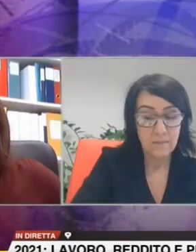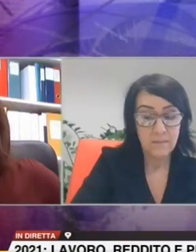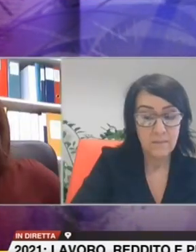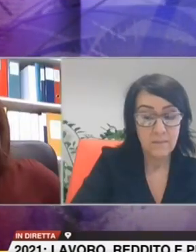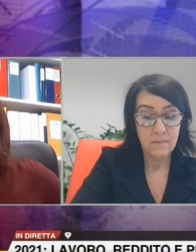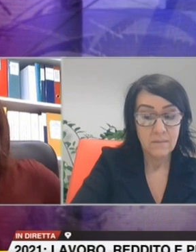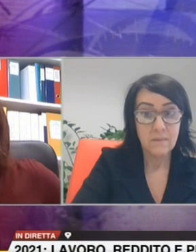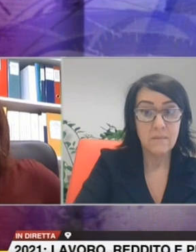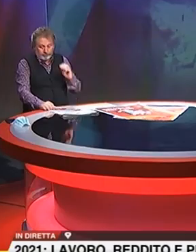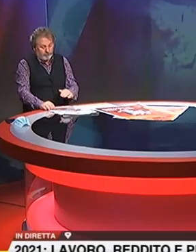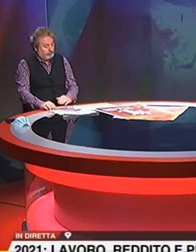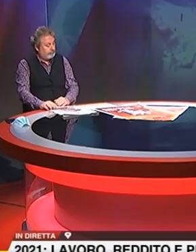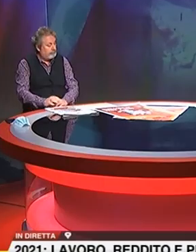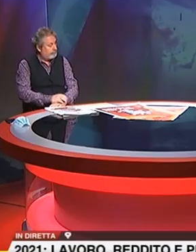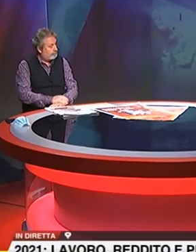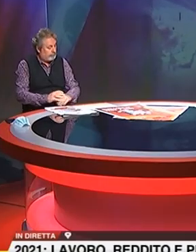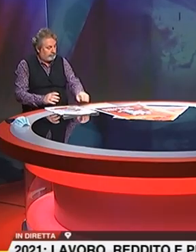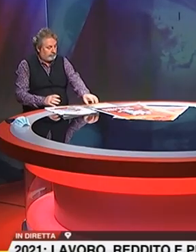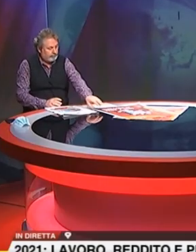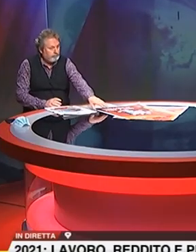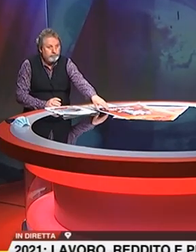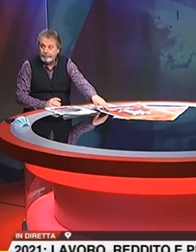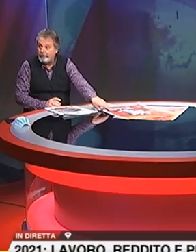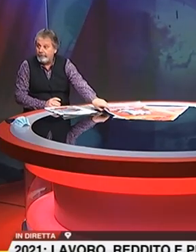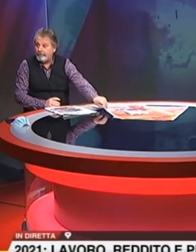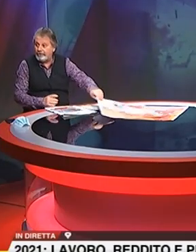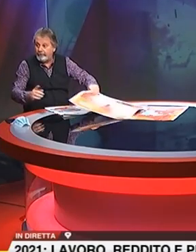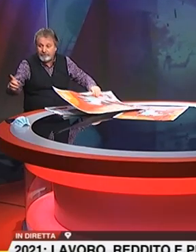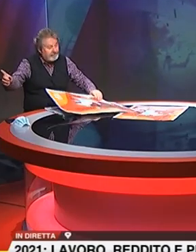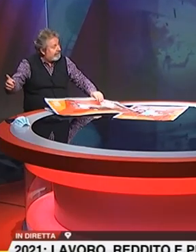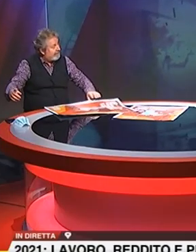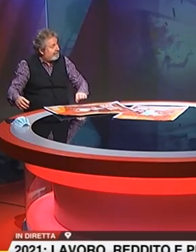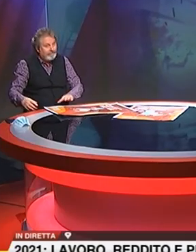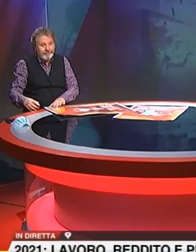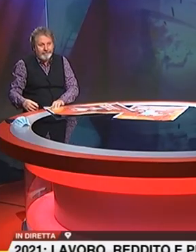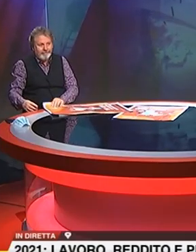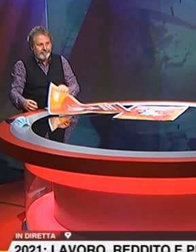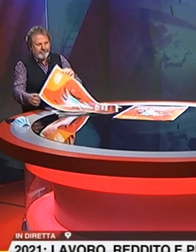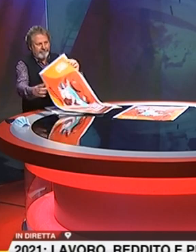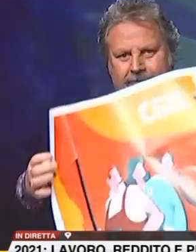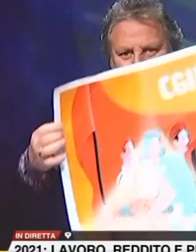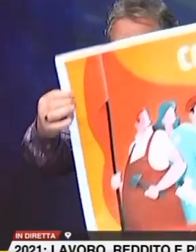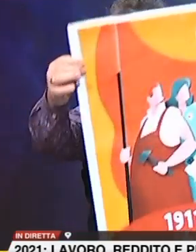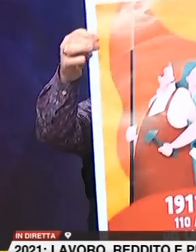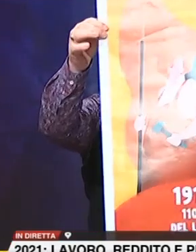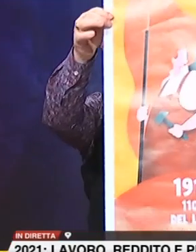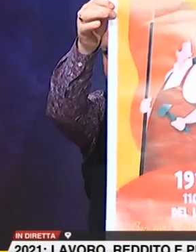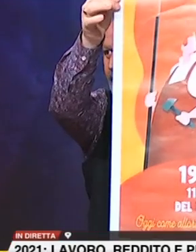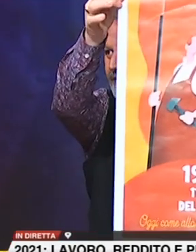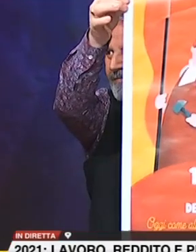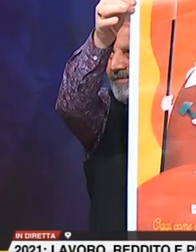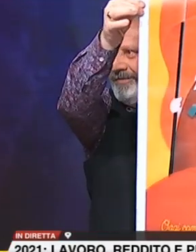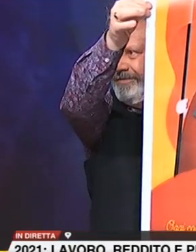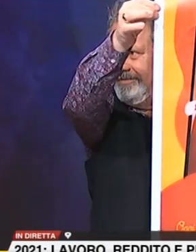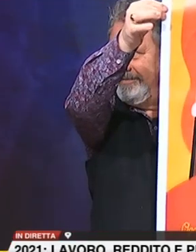un manifesto, lo facciamo girare a Paulino Barbiero, se riusciamo a farlo vedere. Giro verso la telecamera. Eccolo, verso la telecamera, quindi di qua, la